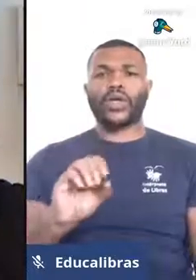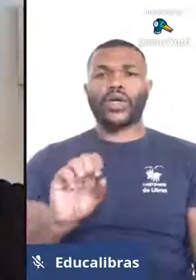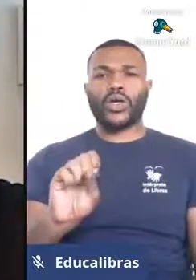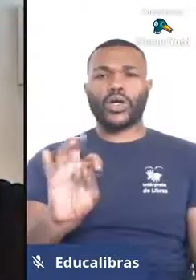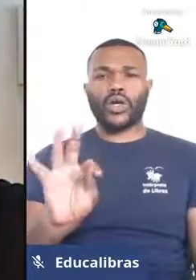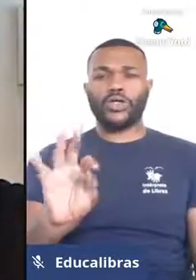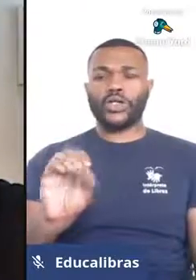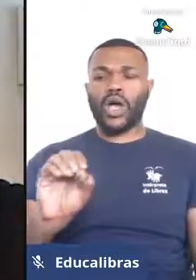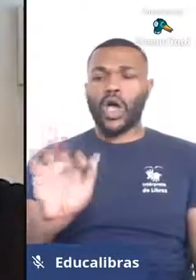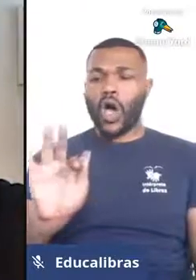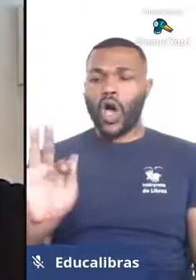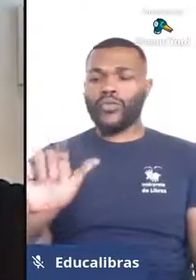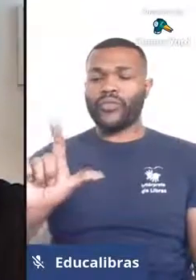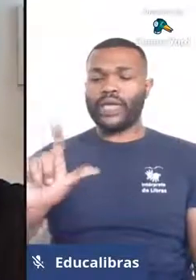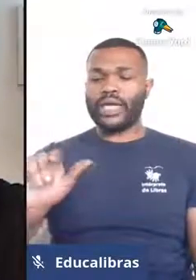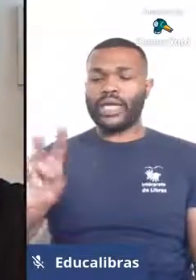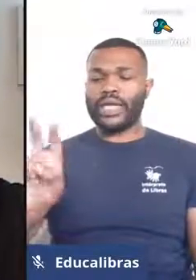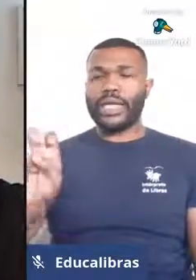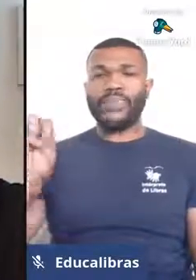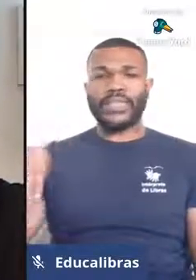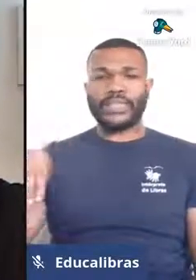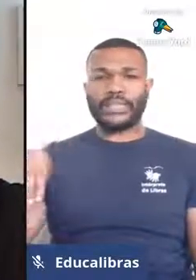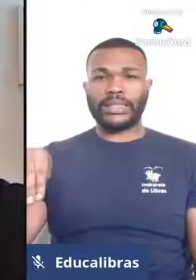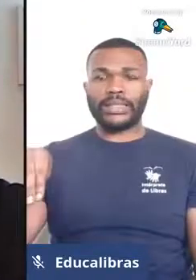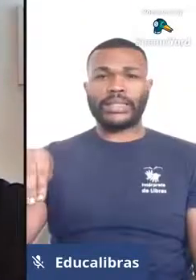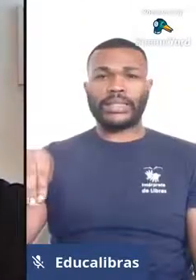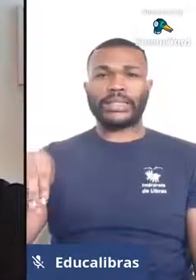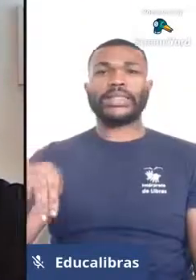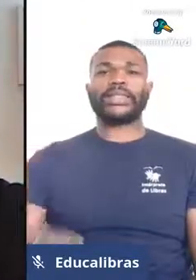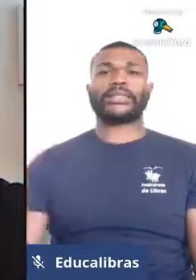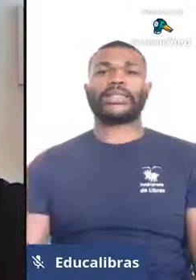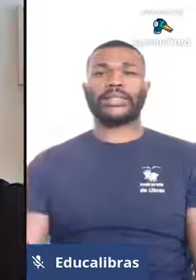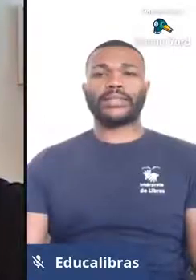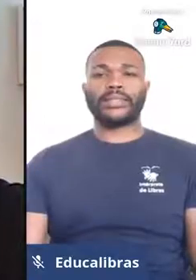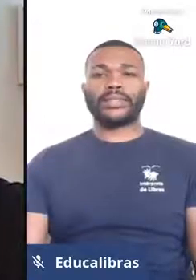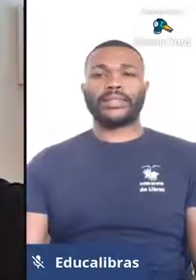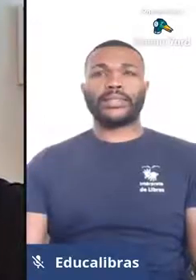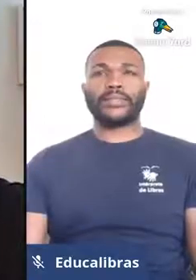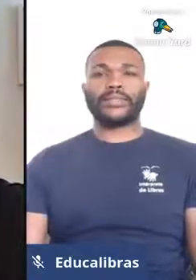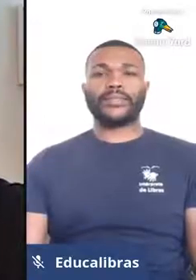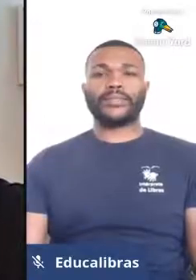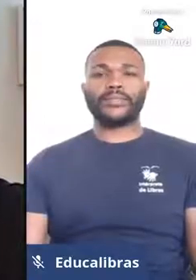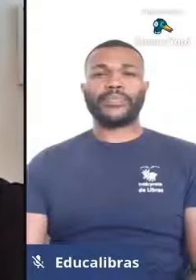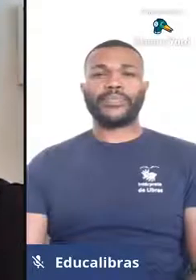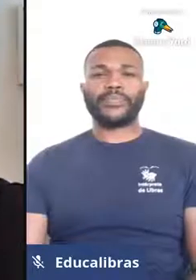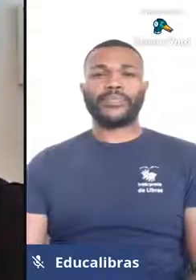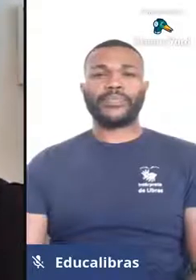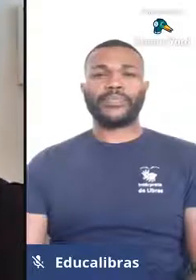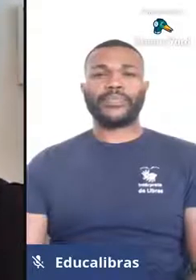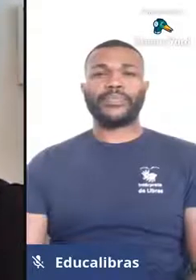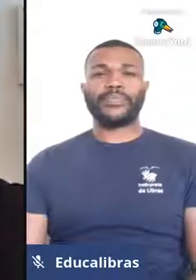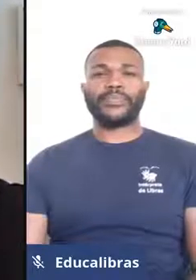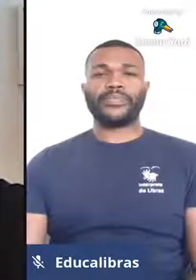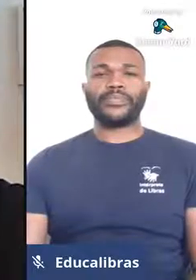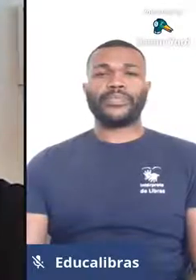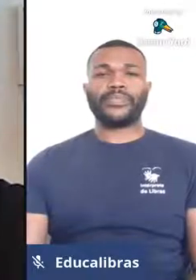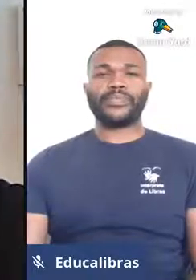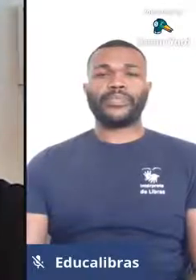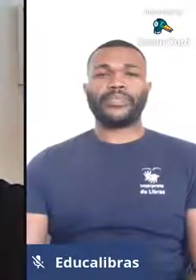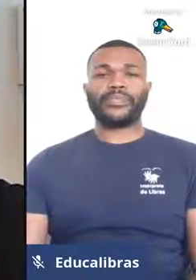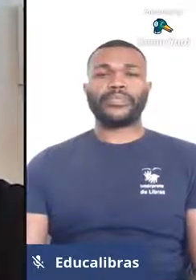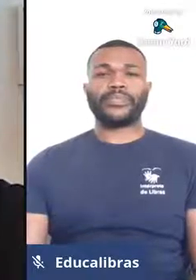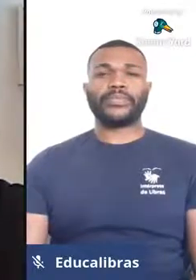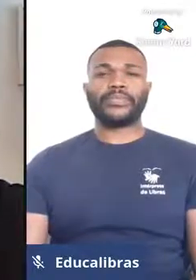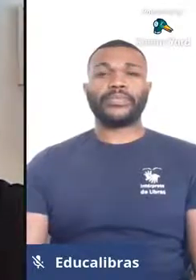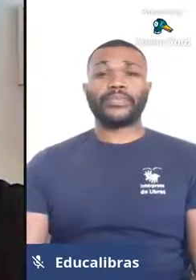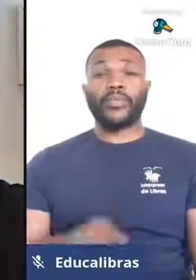Então, C-O-S-T of O-F Living. L-I-V-I-N-G. Se saber se